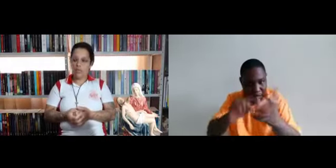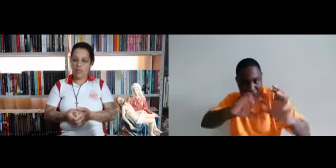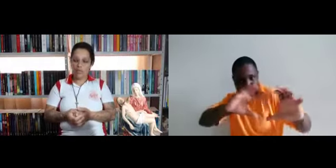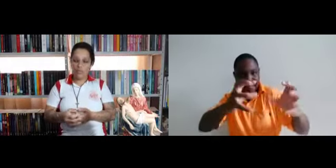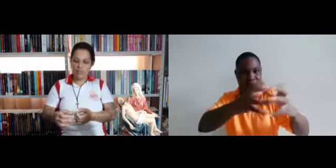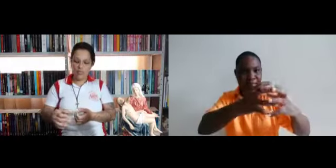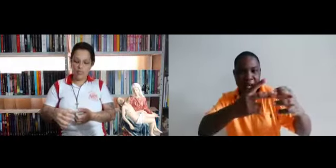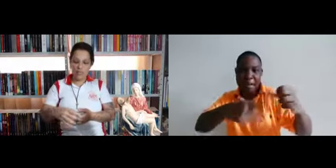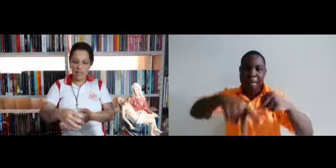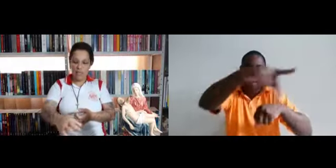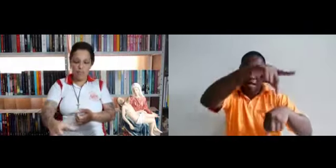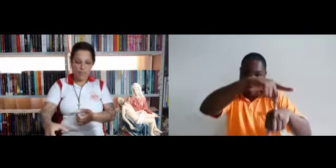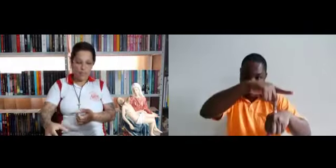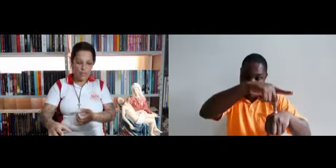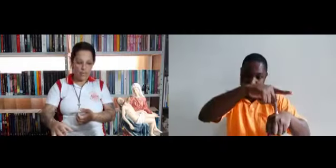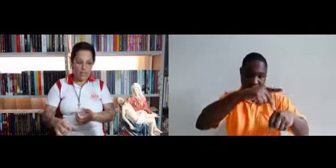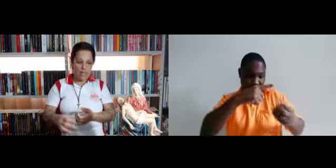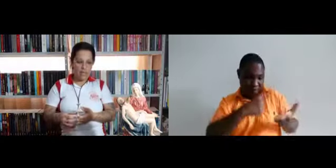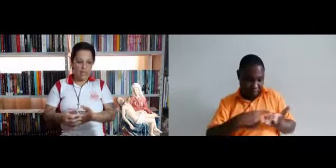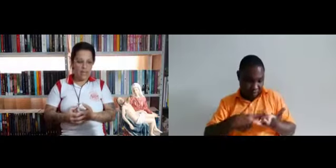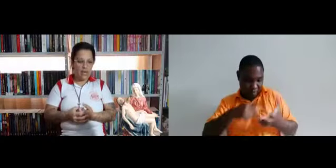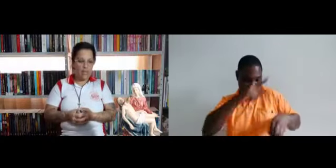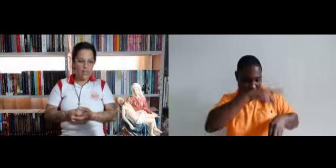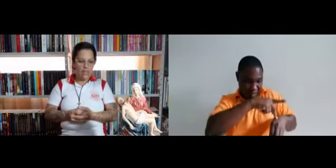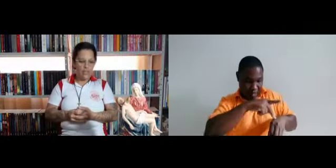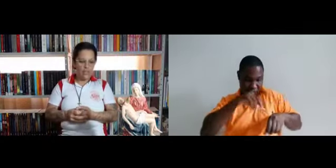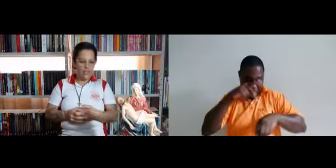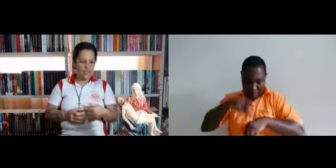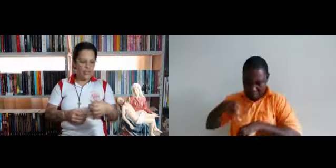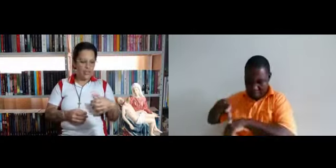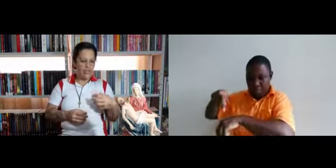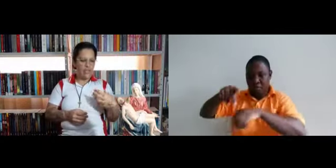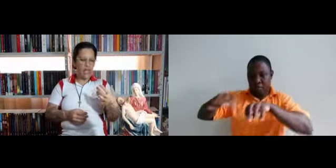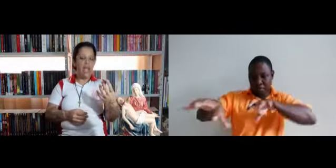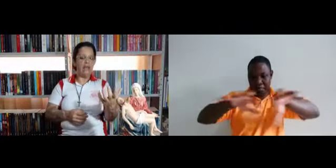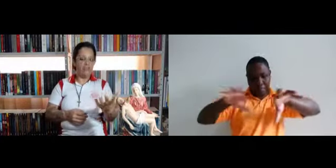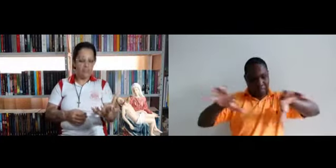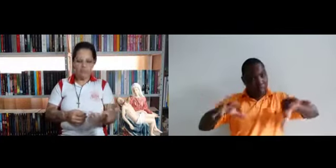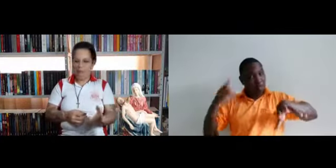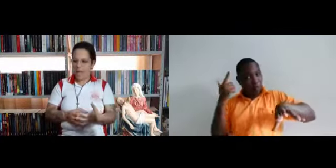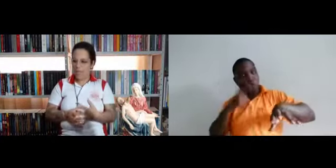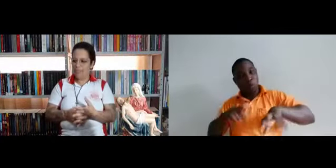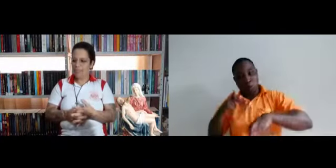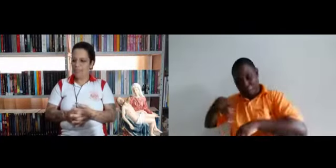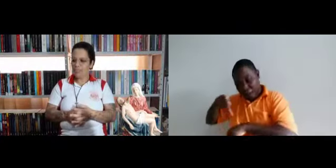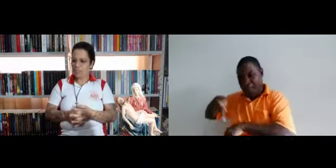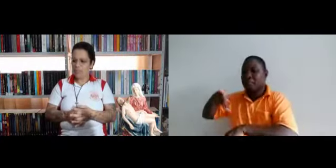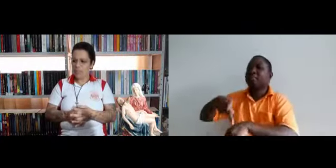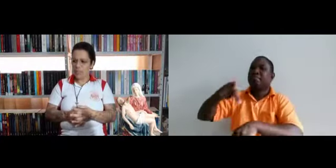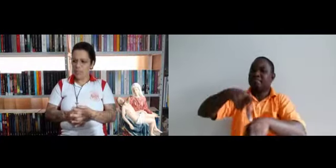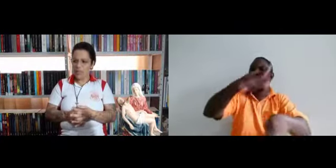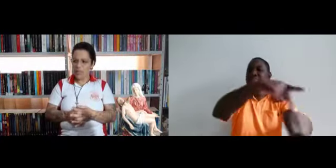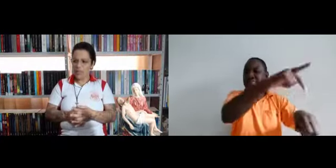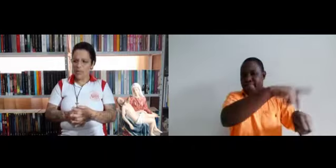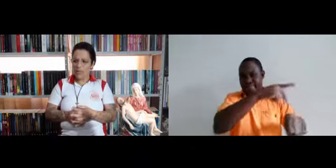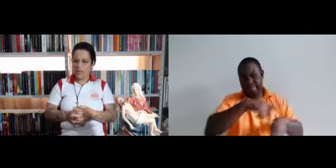no Japão nós vivíamos toda aquela questão de ser o império